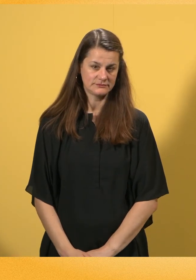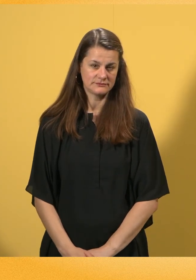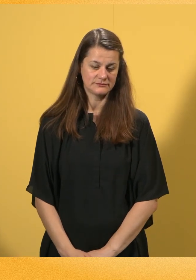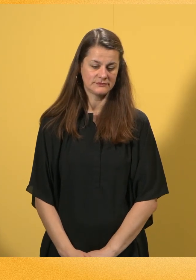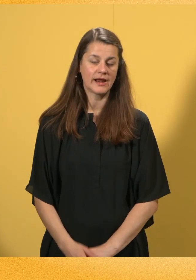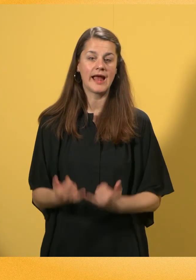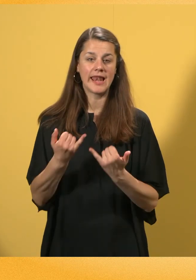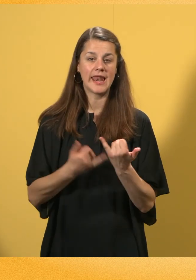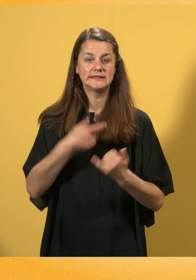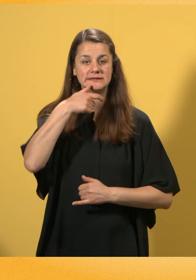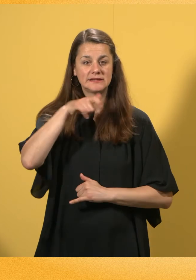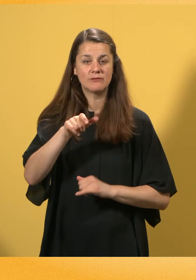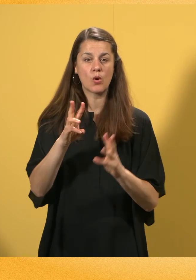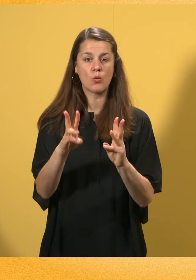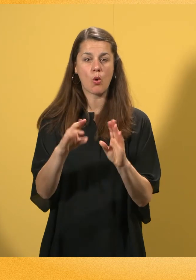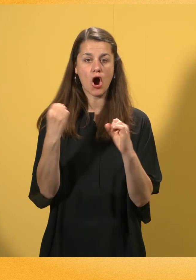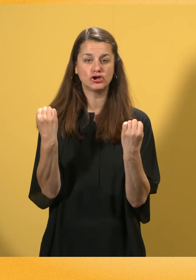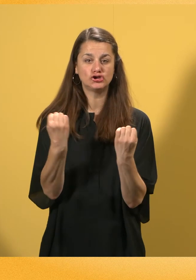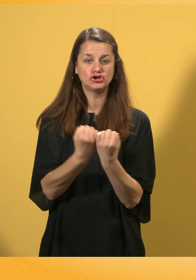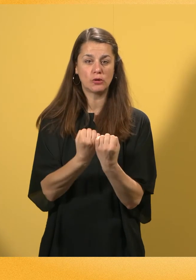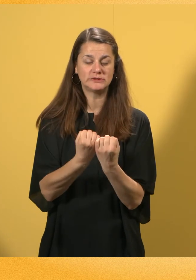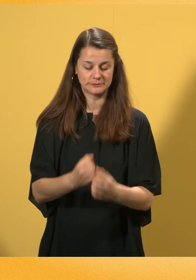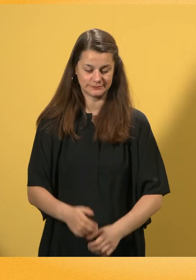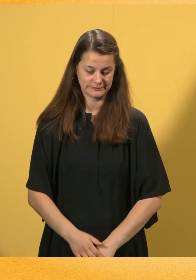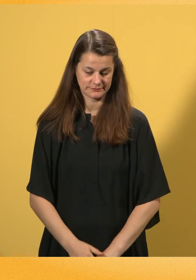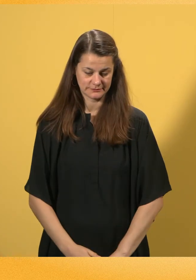Letzter Begriff. Workshops.